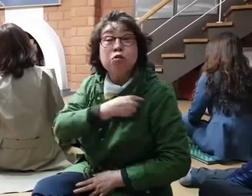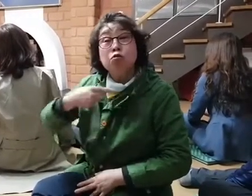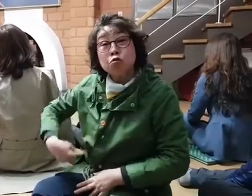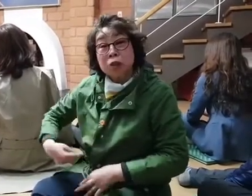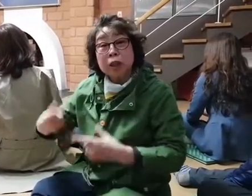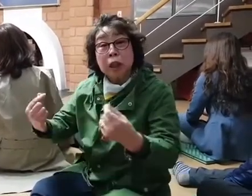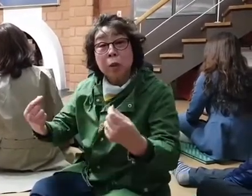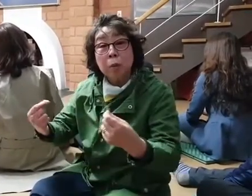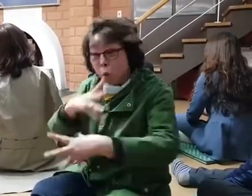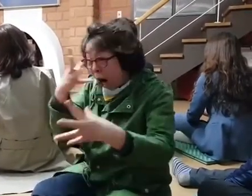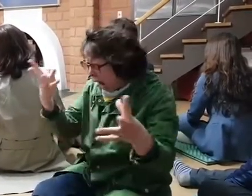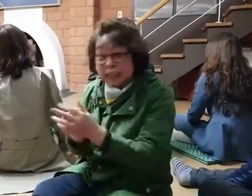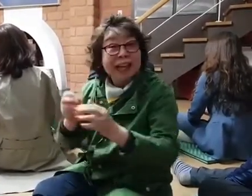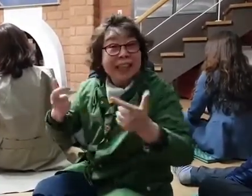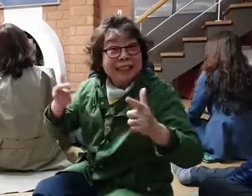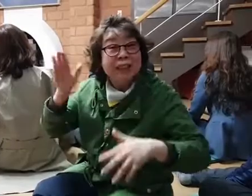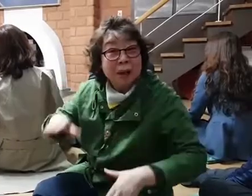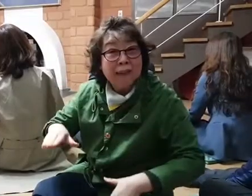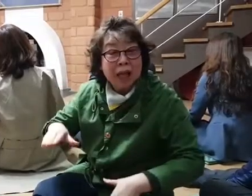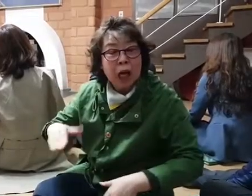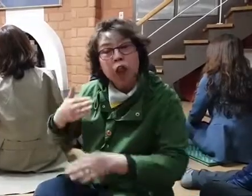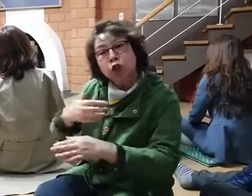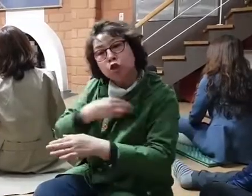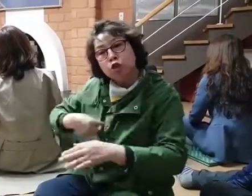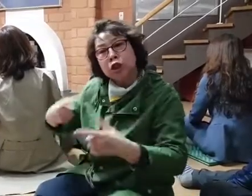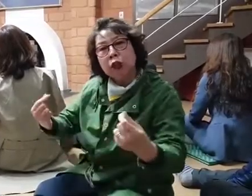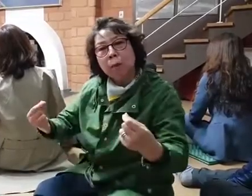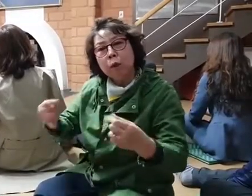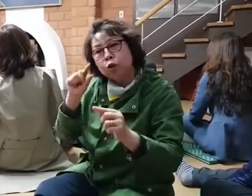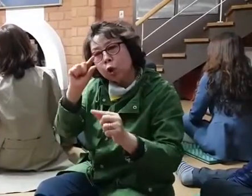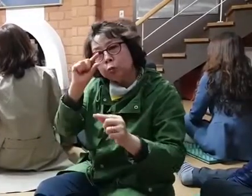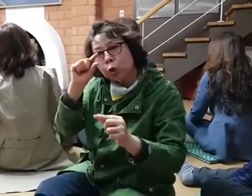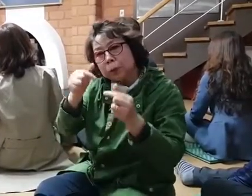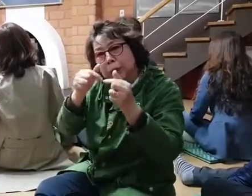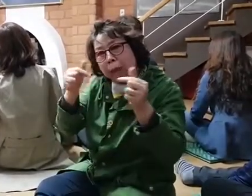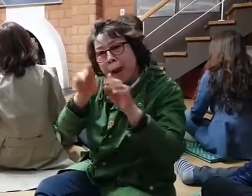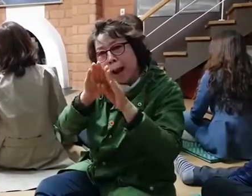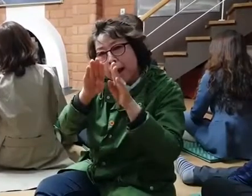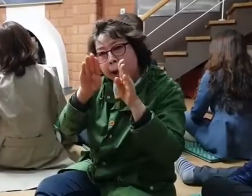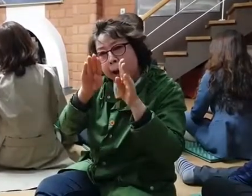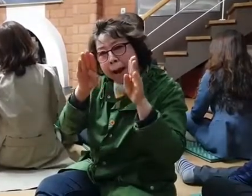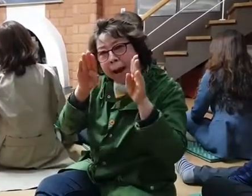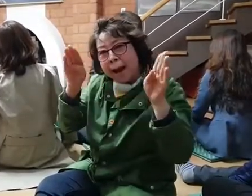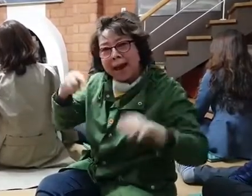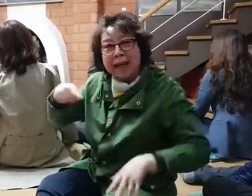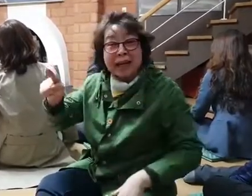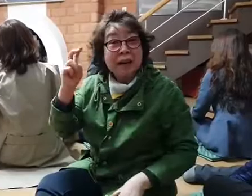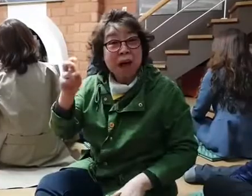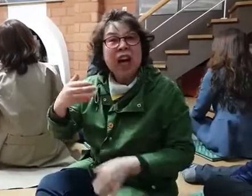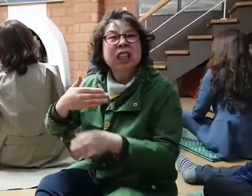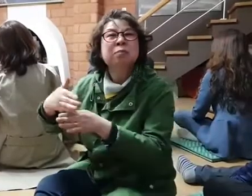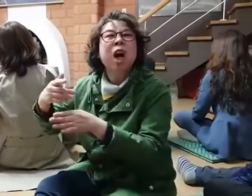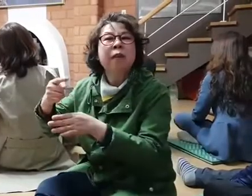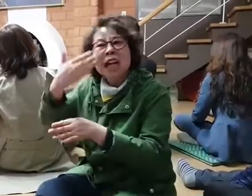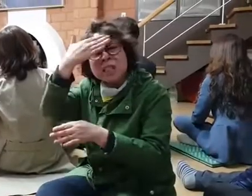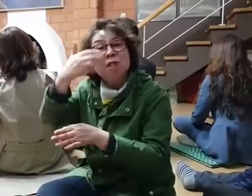중국처럼 완전히는 안 되겠지만 중국처럼 조금씩 개방을 하면서 가야 되는 거를 김정은 급판을